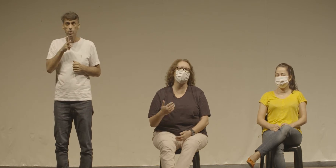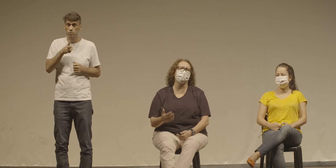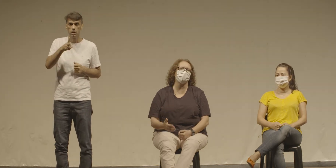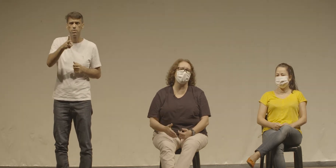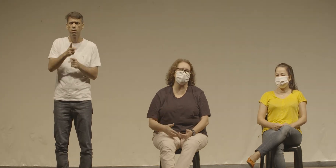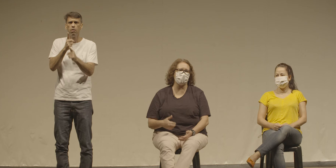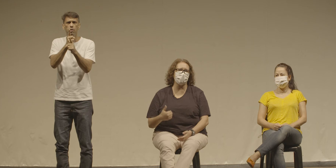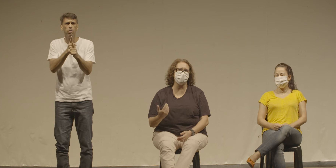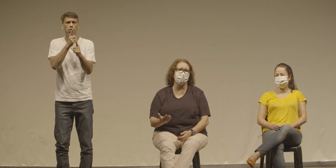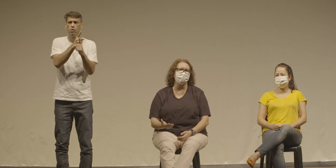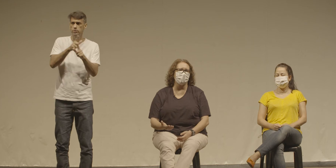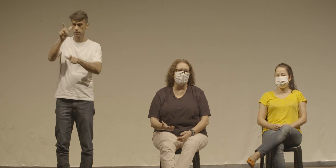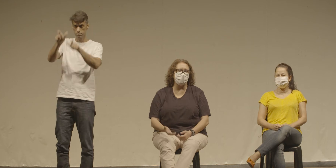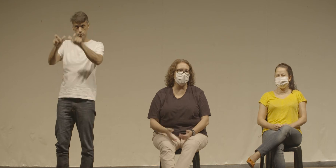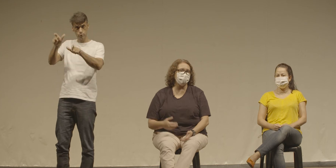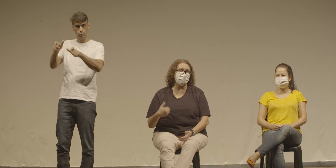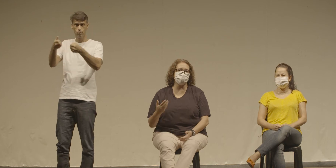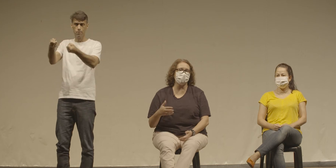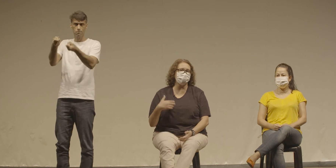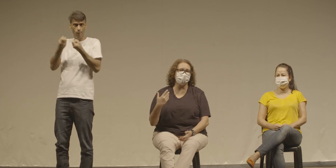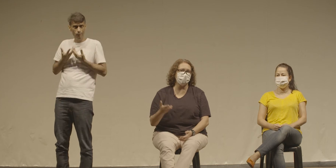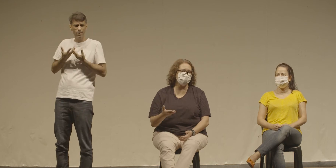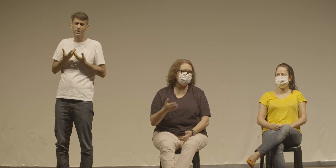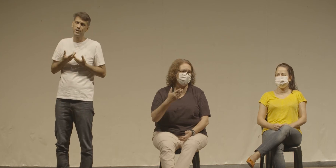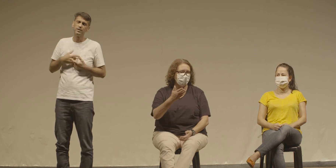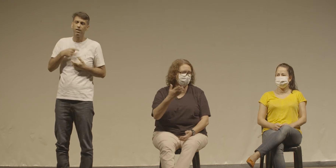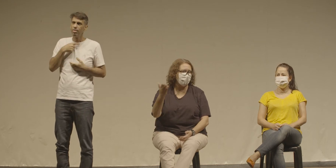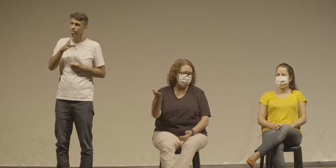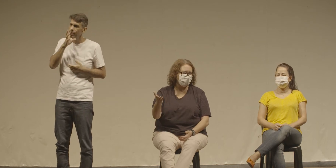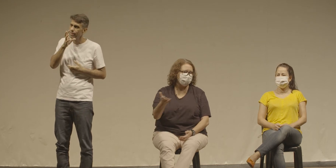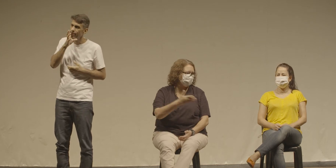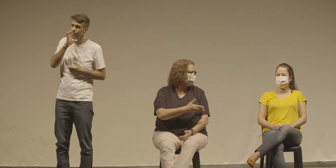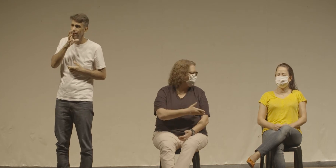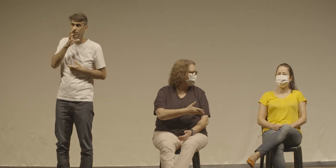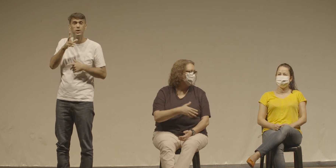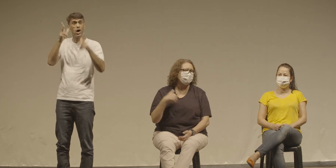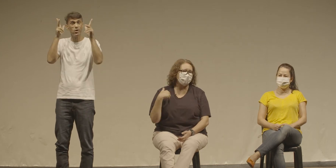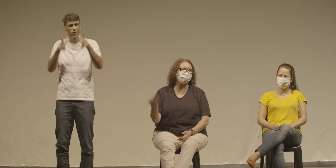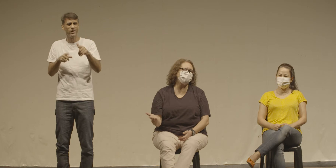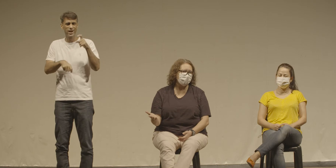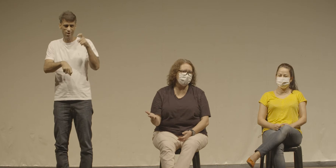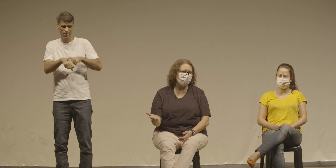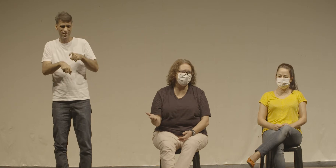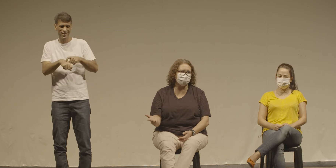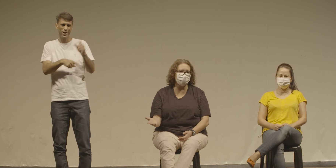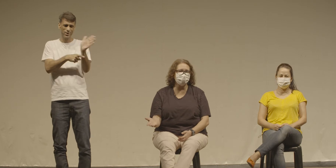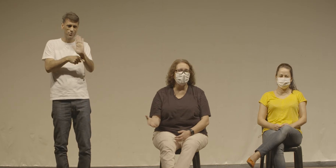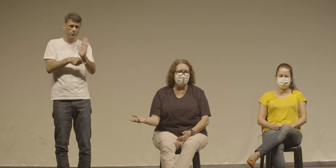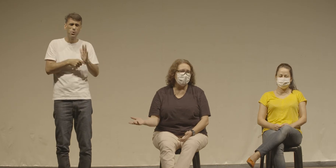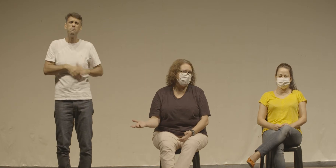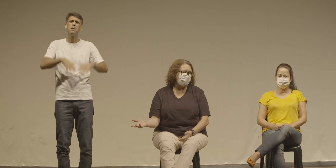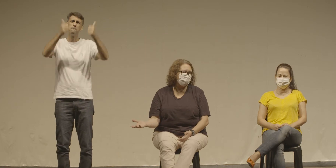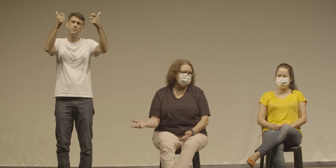ia encontrando um personagem, a gente ia se deliciando, assim como acho que as pessoas que assistem Mulheres à